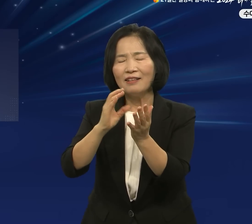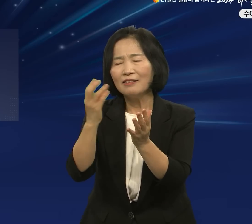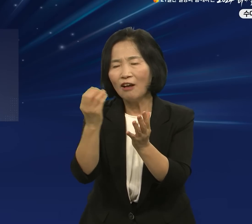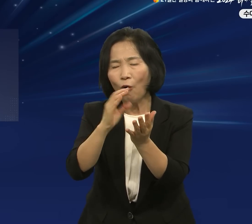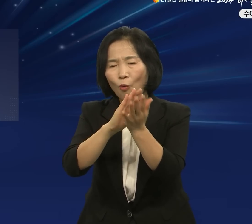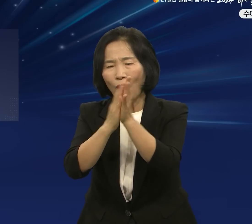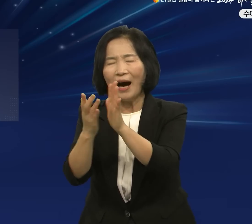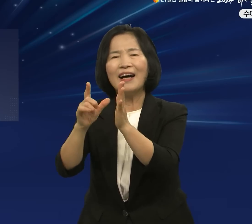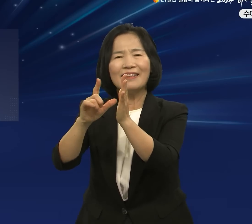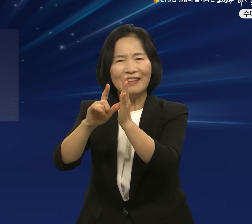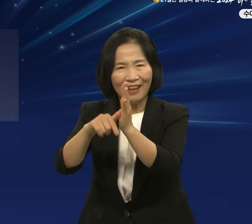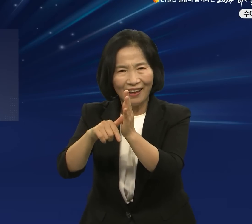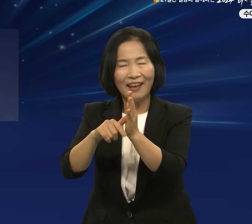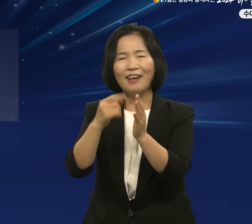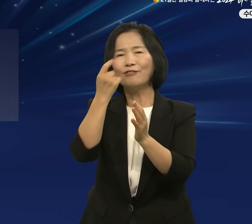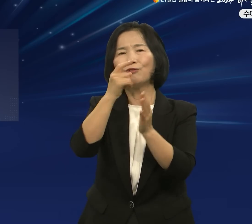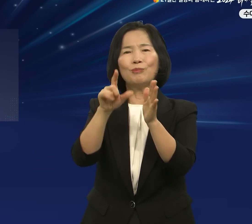때입니다.